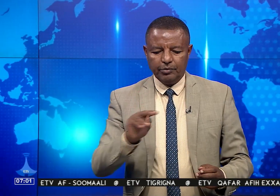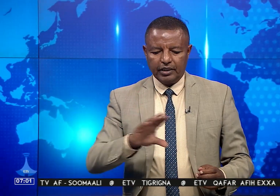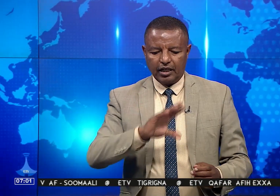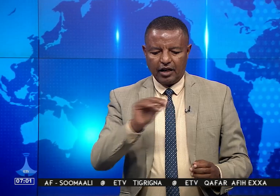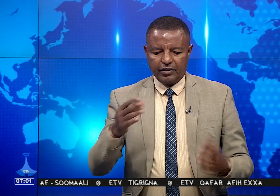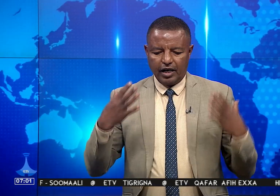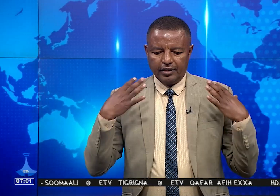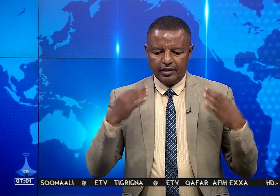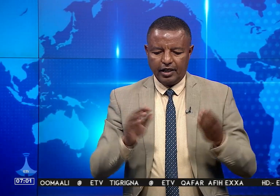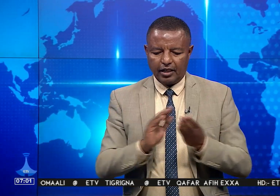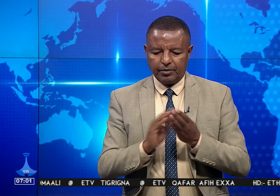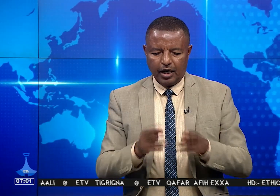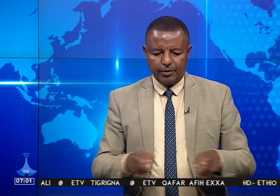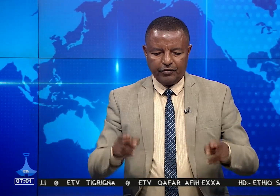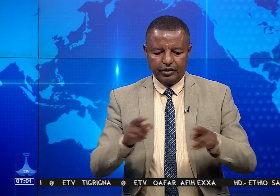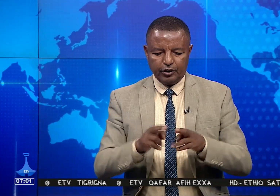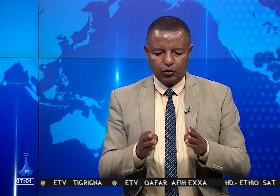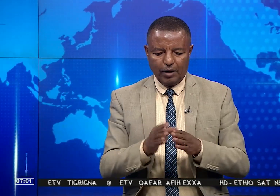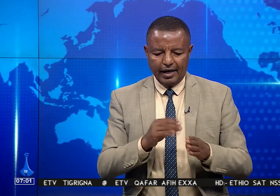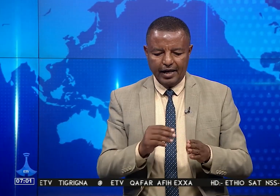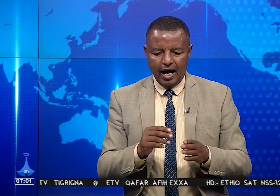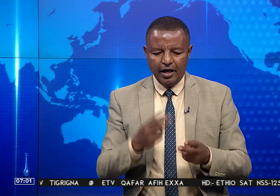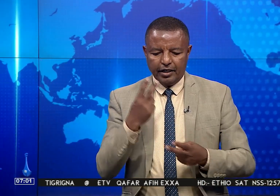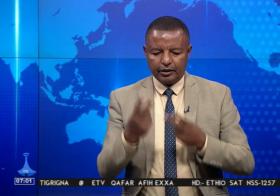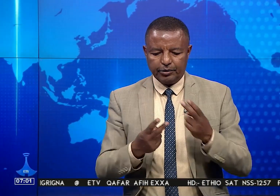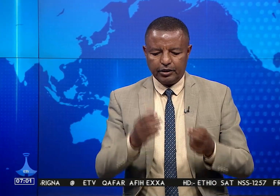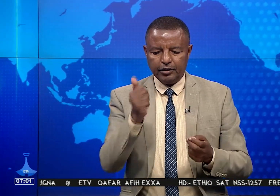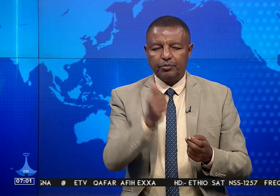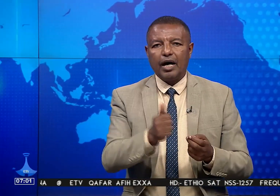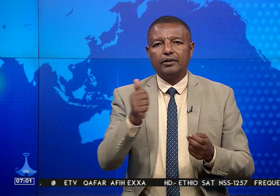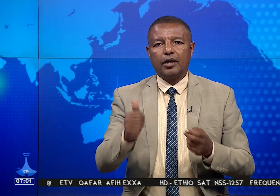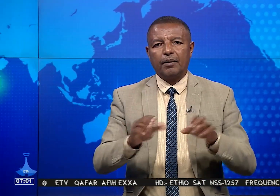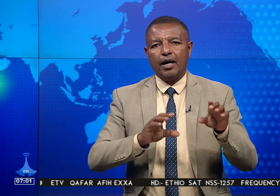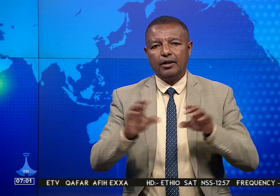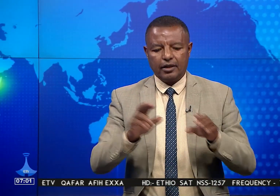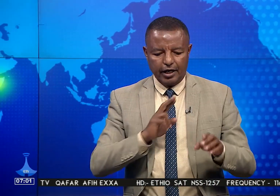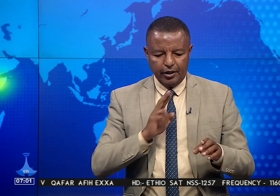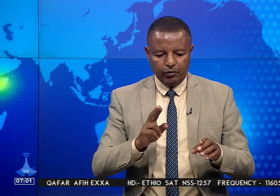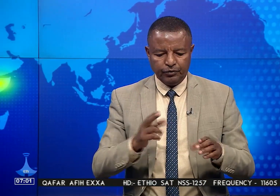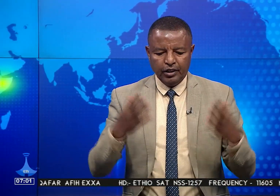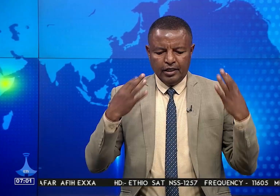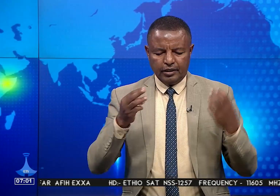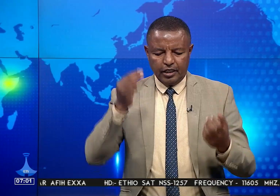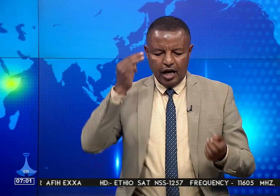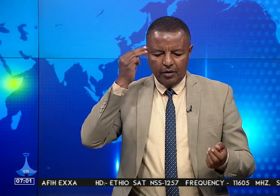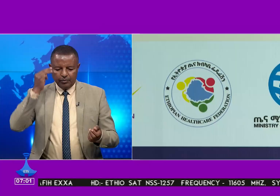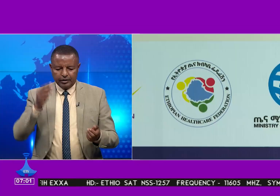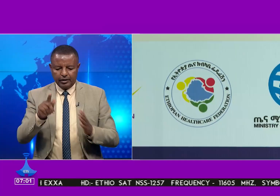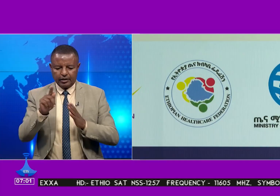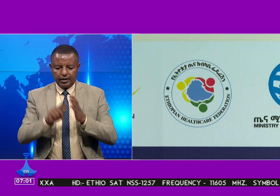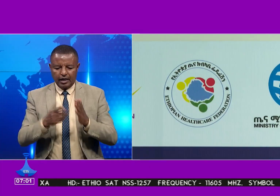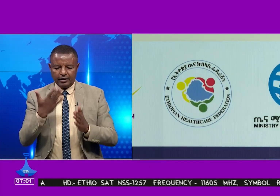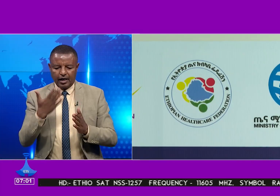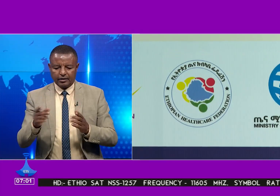13ኛው የምስራቅ አፍሪካ የጤና እንክብካቤ ፌዴሬሽን ጉባኤና ኤግዚቢሽን በአዲስ አበባ ሊካሄድ ነው። የጤና